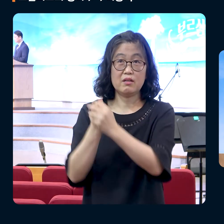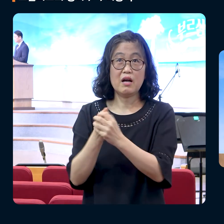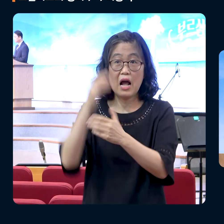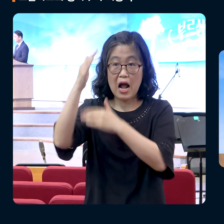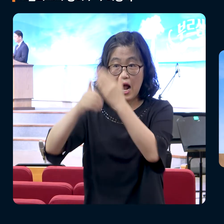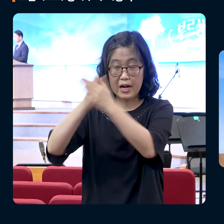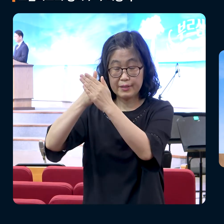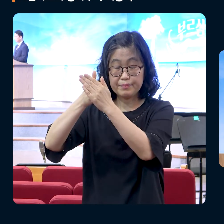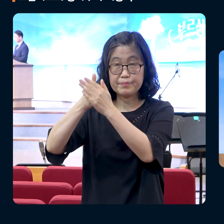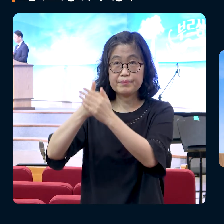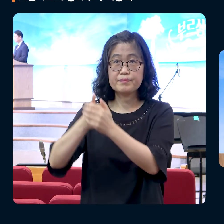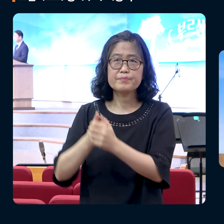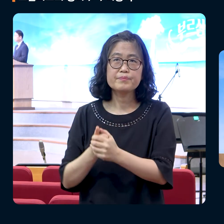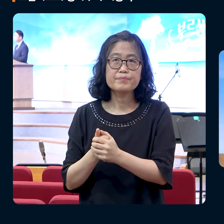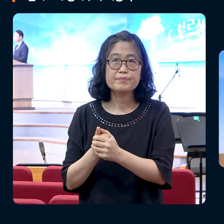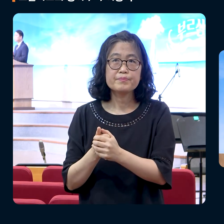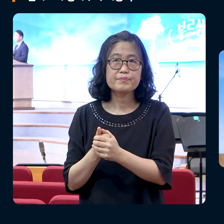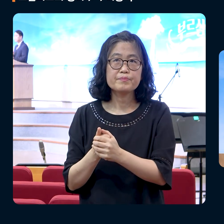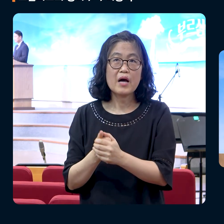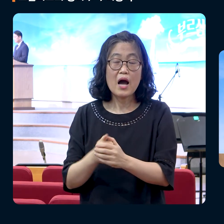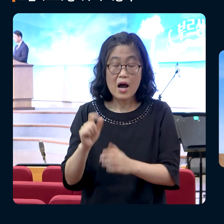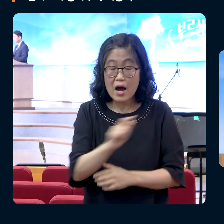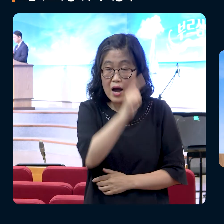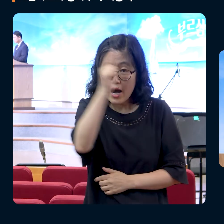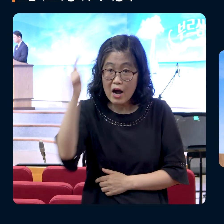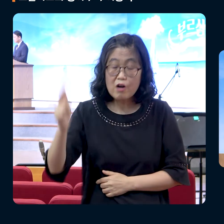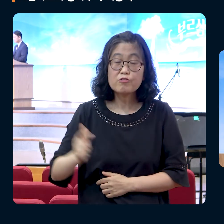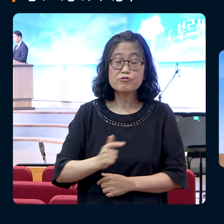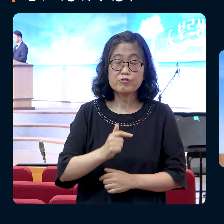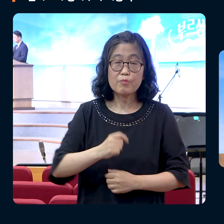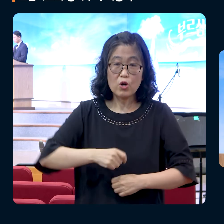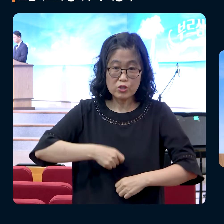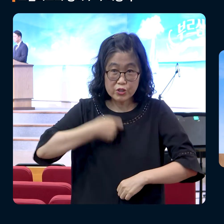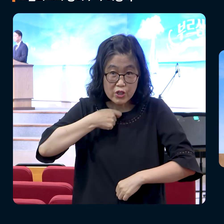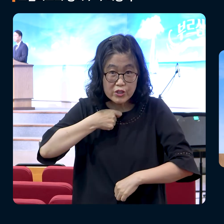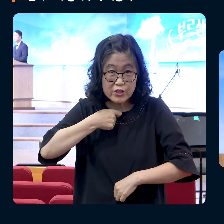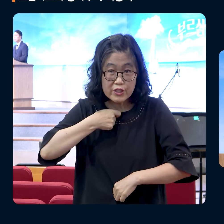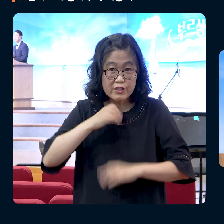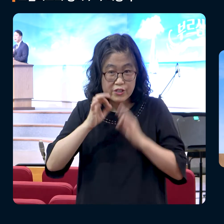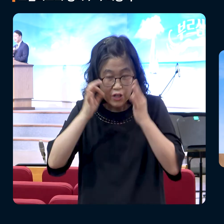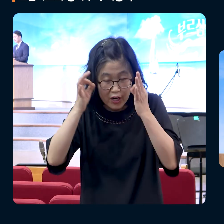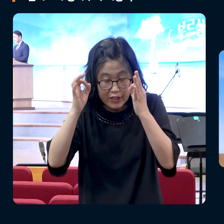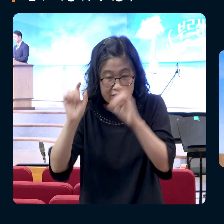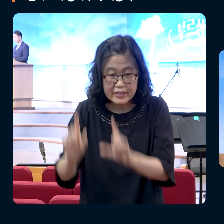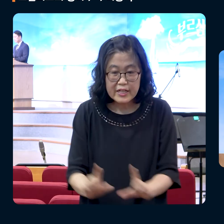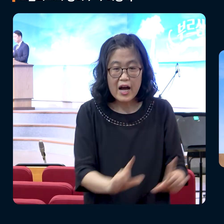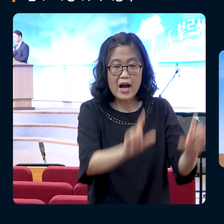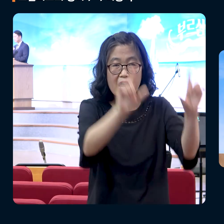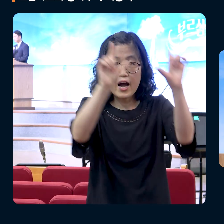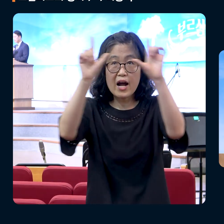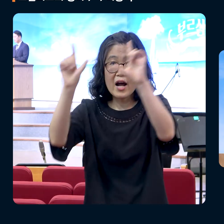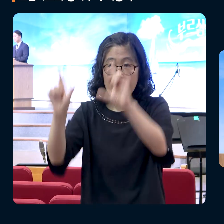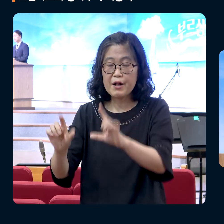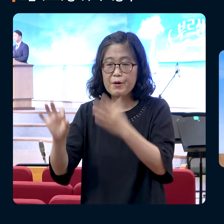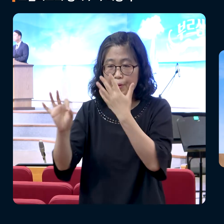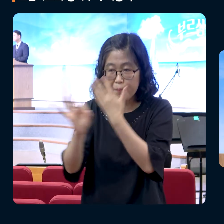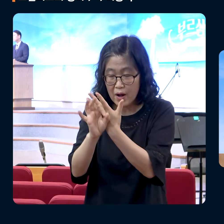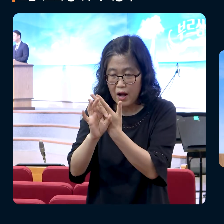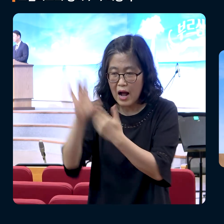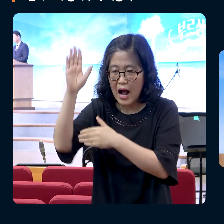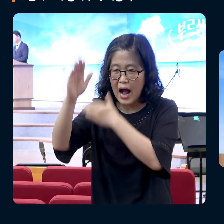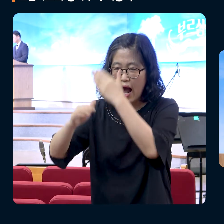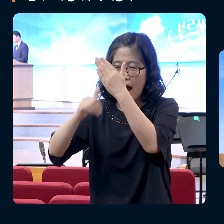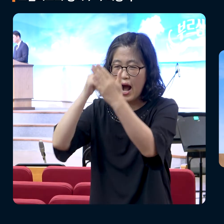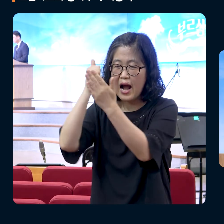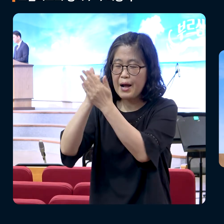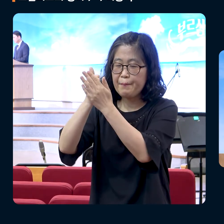하루하루 성실함으로 정직함으로 살아내며 찍어내는 그 점은 하나님을 향한 방향의 선을